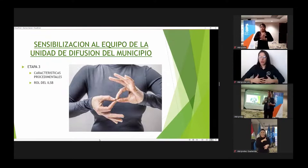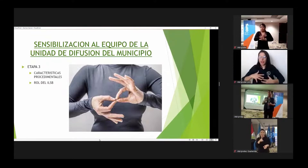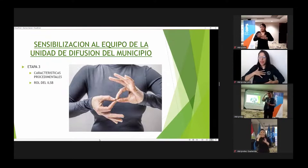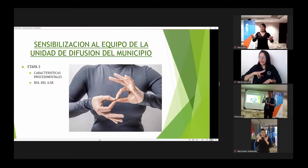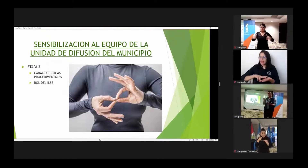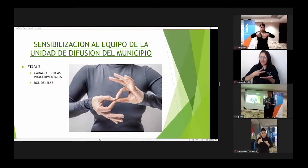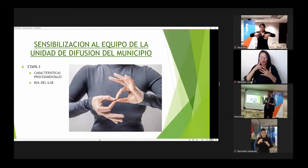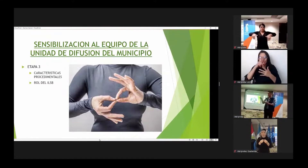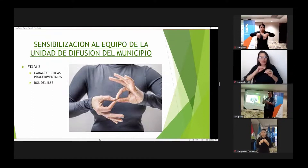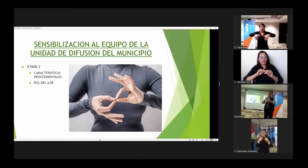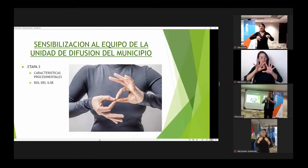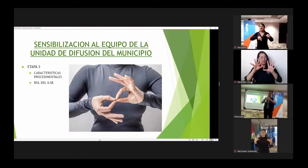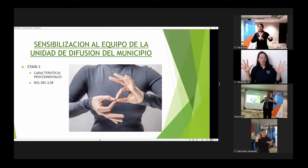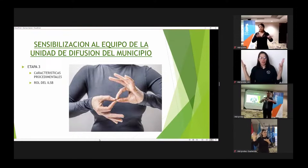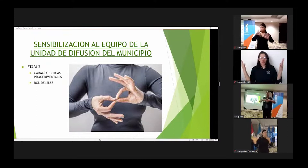intérprete. Había mucha confusión.